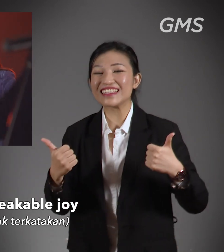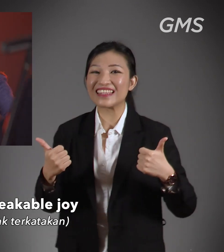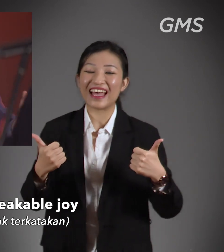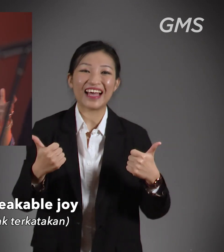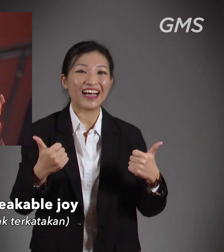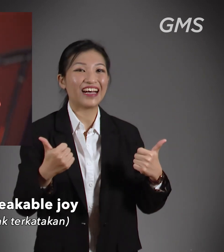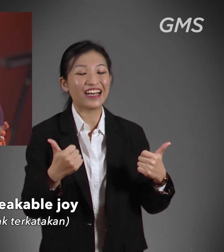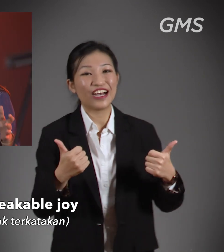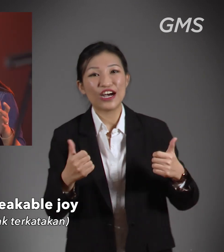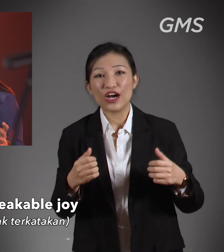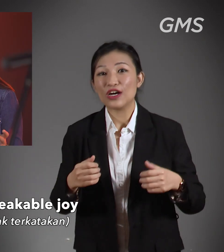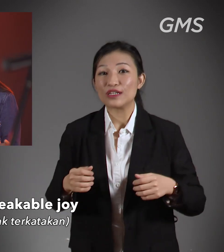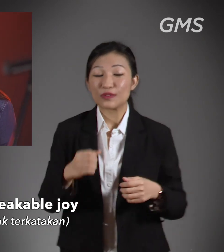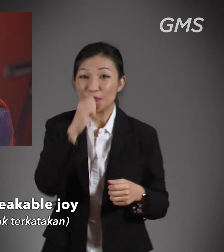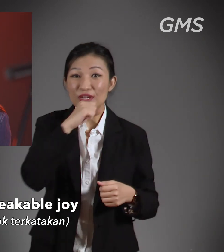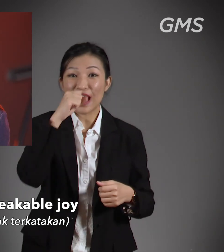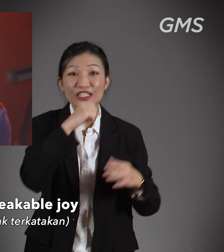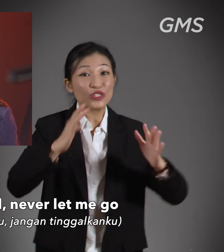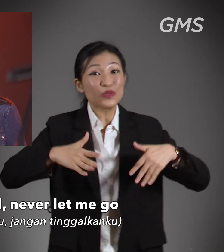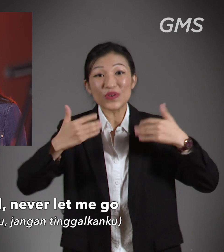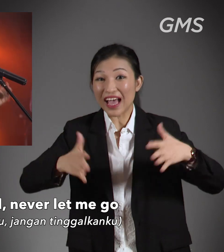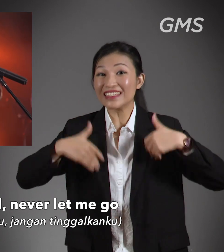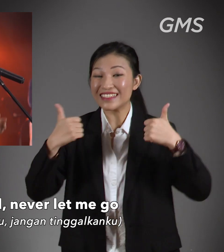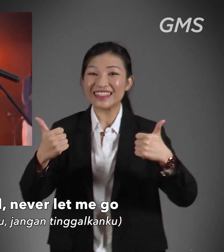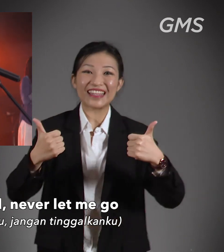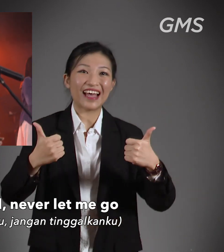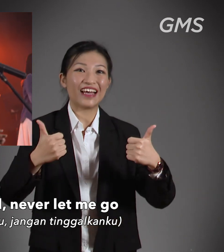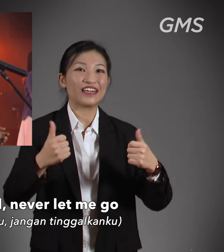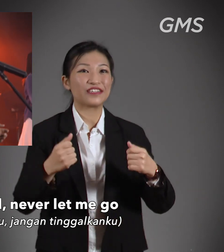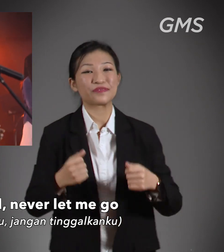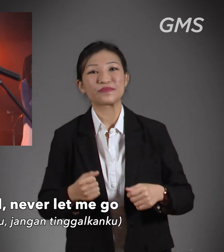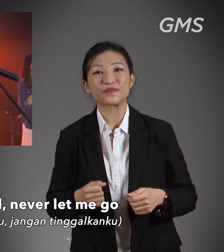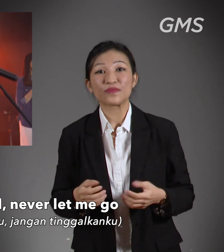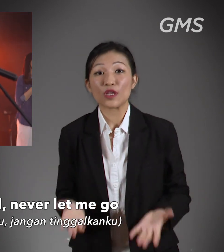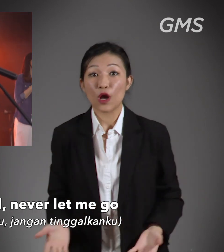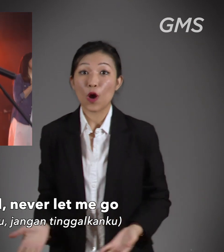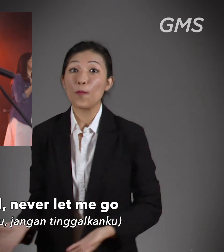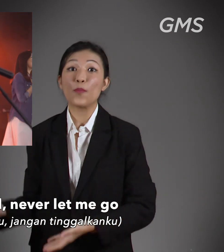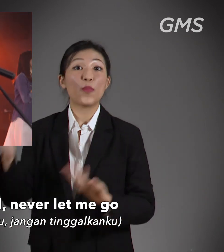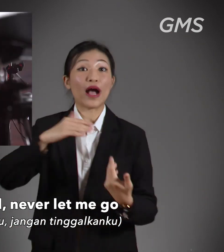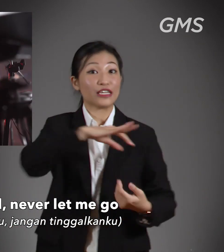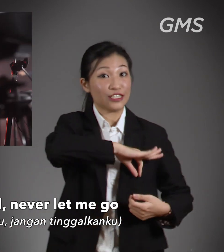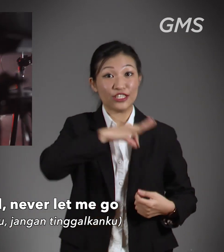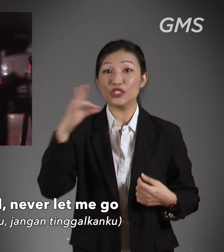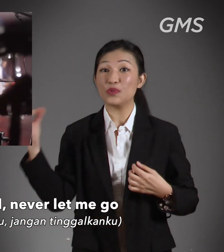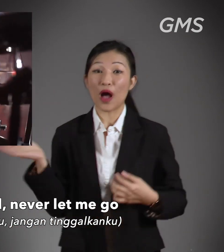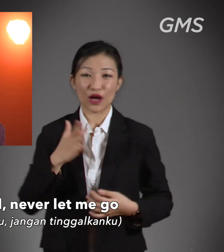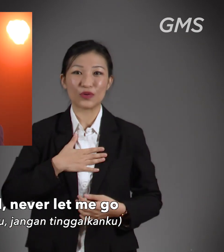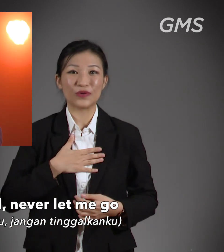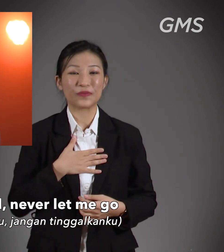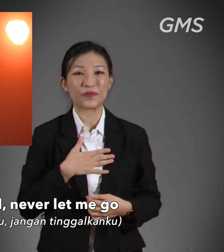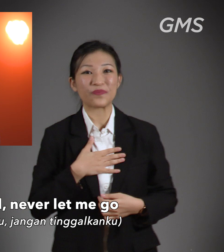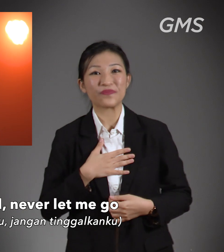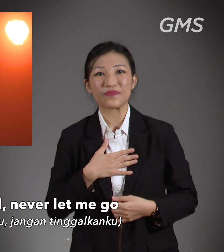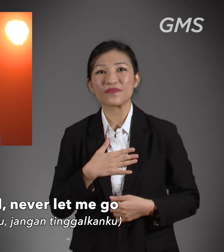Joy, speak up a joy, rises in my soul,